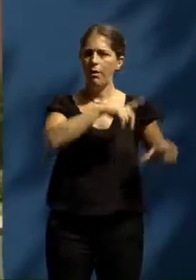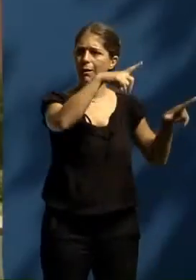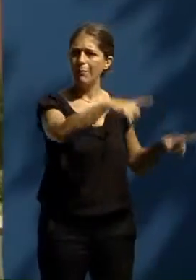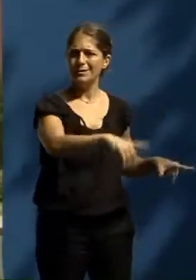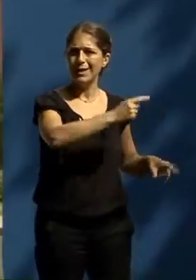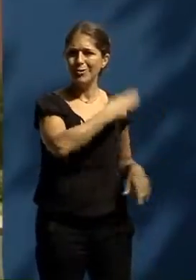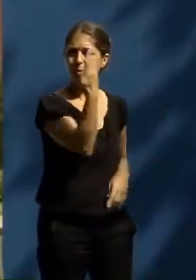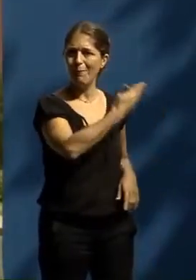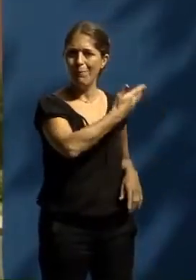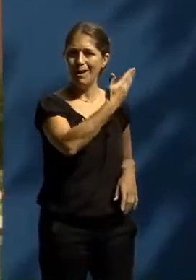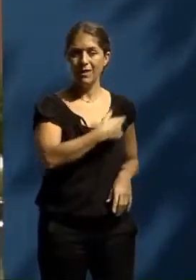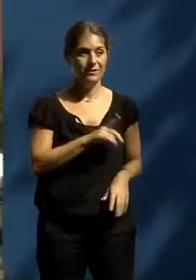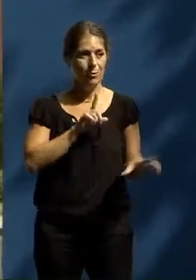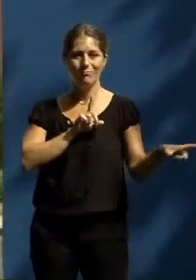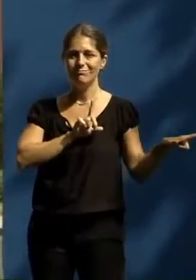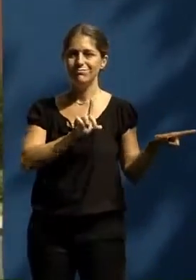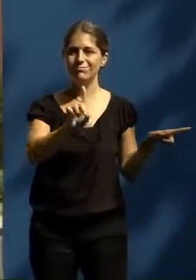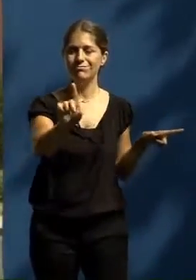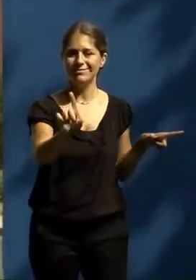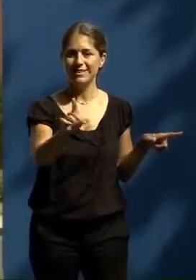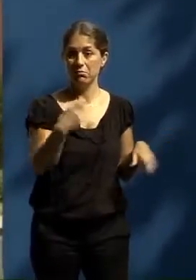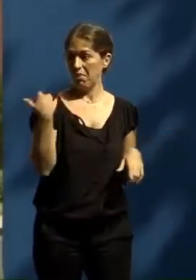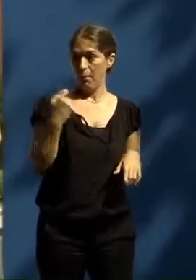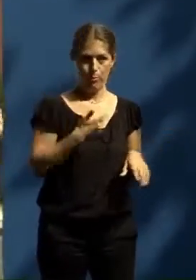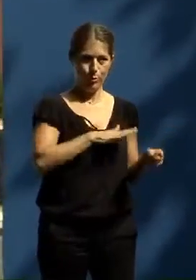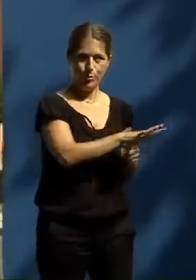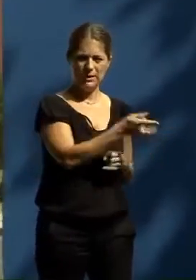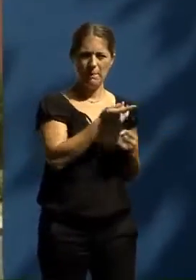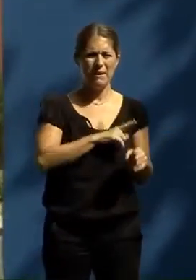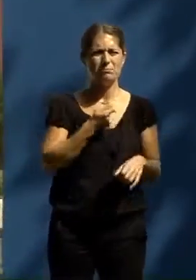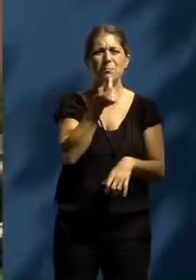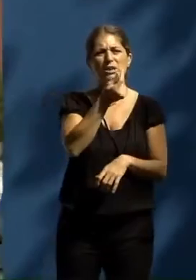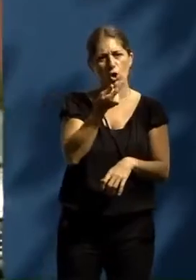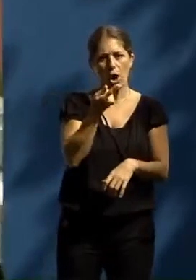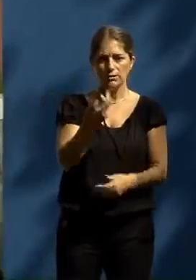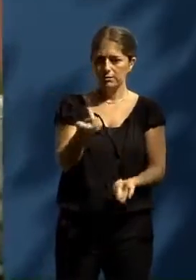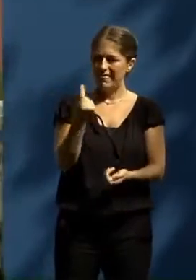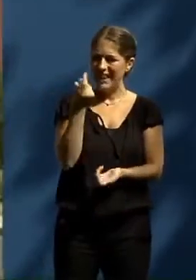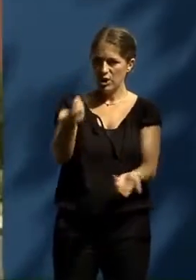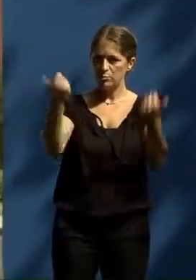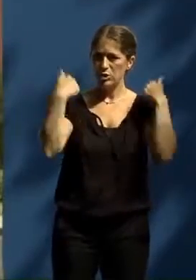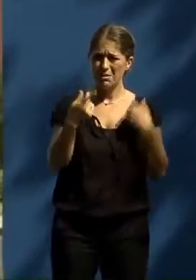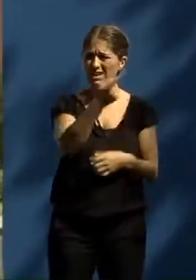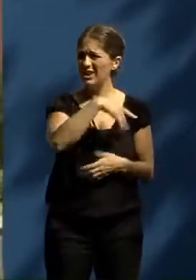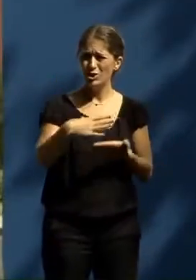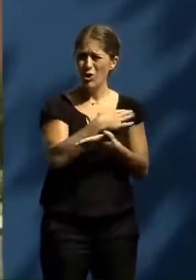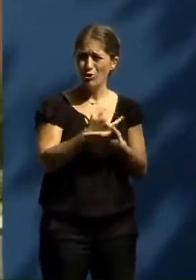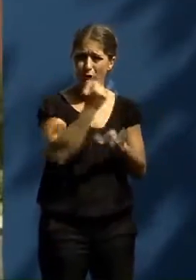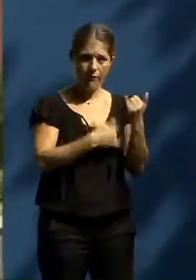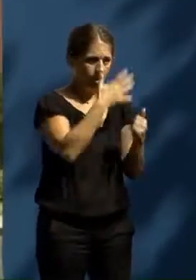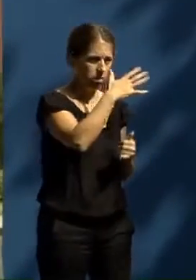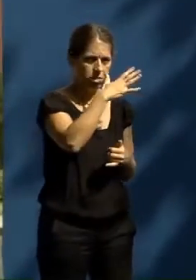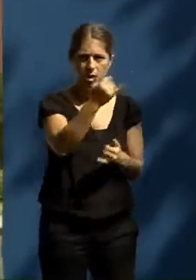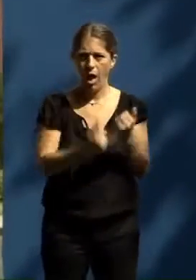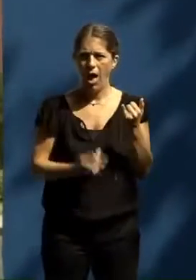ocupaba Bárcenas ata fai 2 días. Bárcenas e os anteriores tesoureiros do Partido Popular, todos eles imputados. Todos os tesoureiros da historia